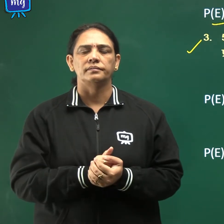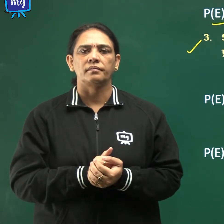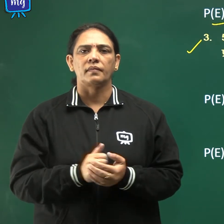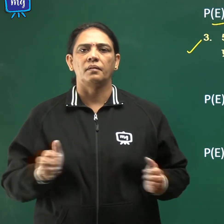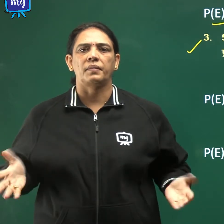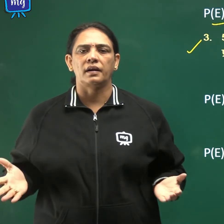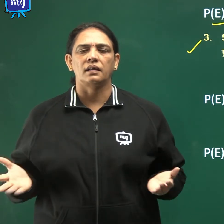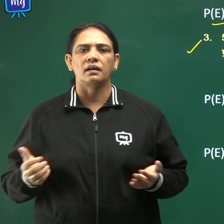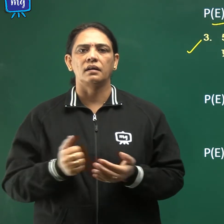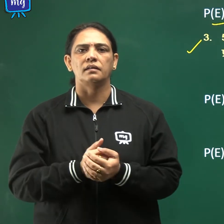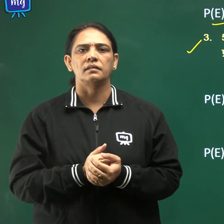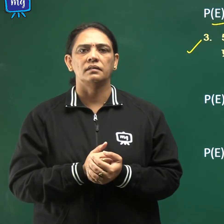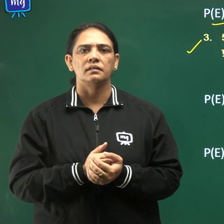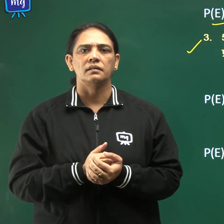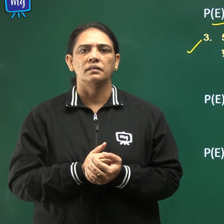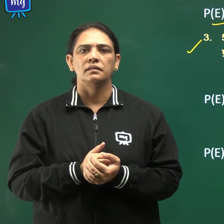की प्रायिकता का